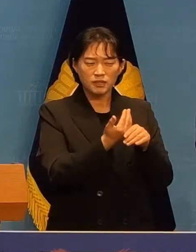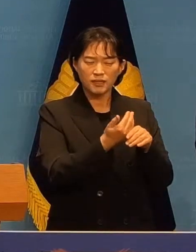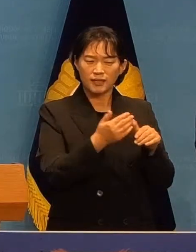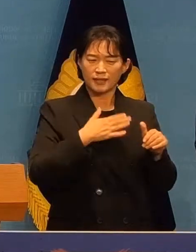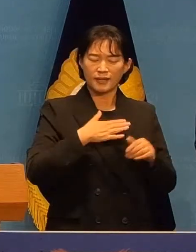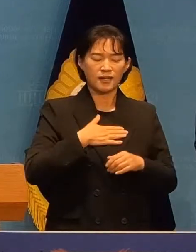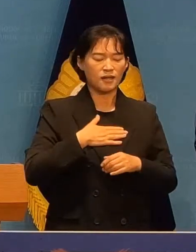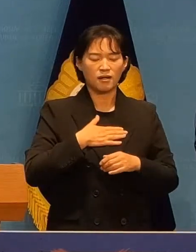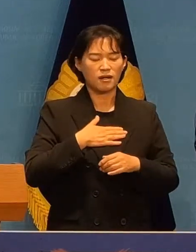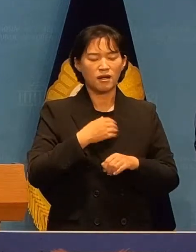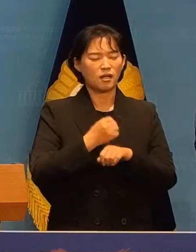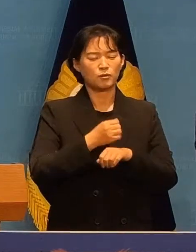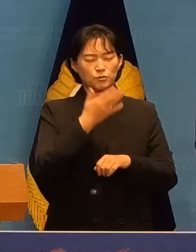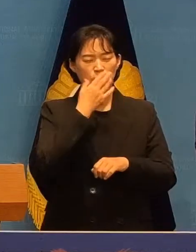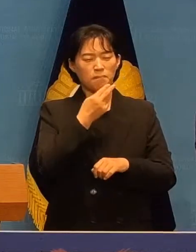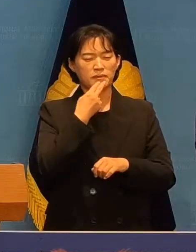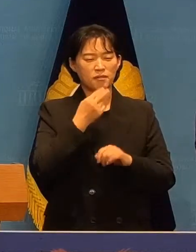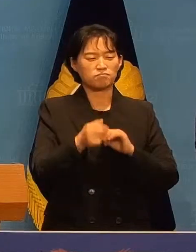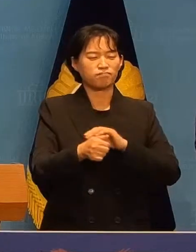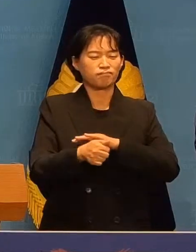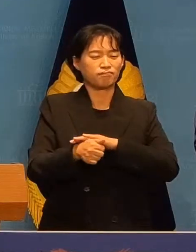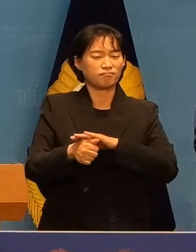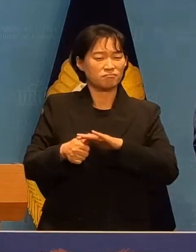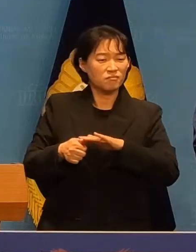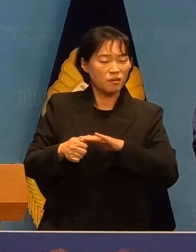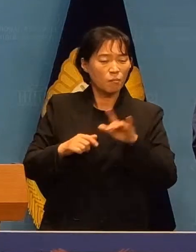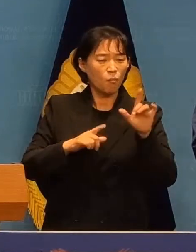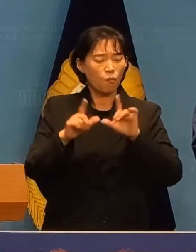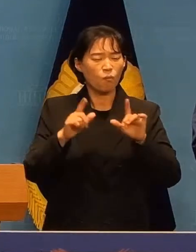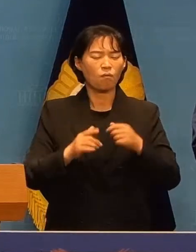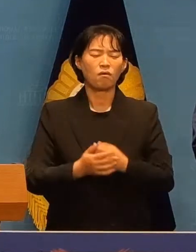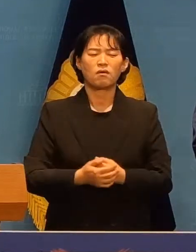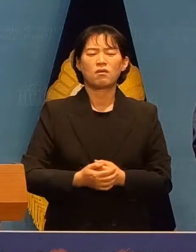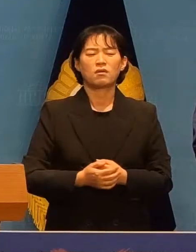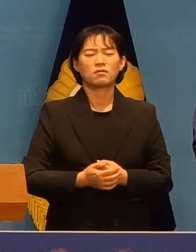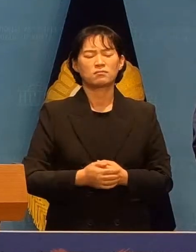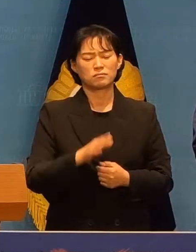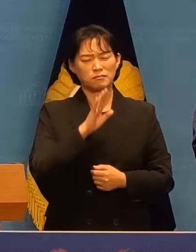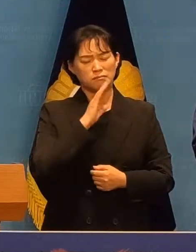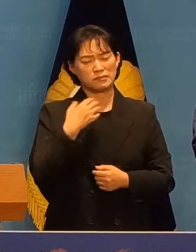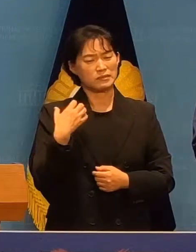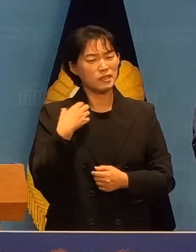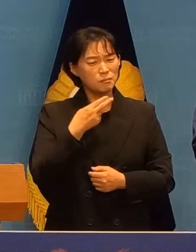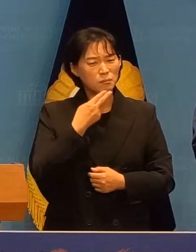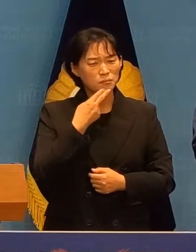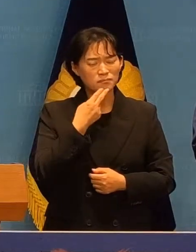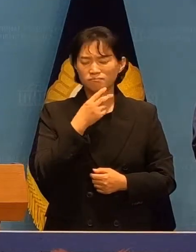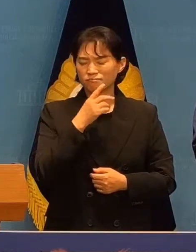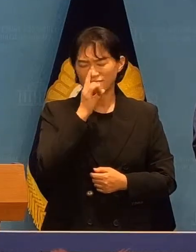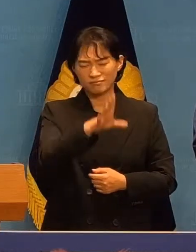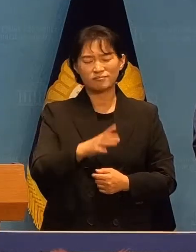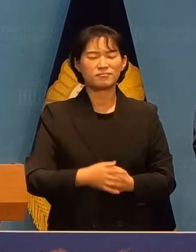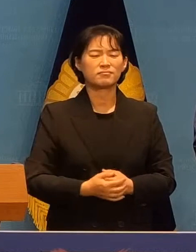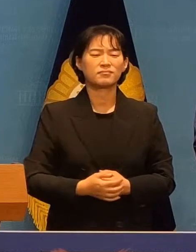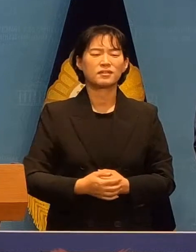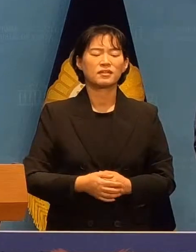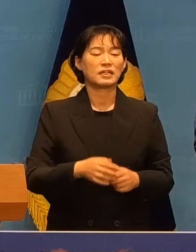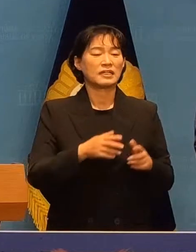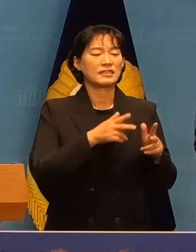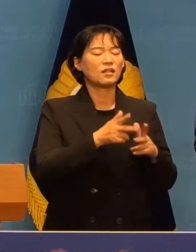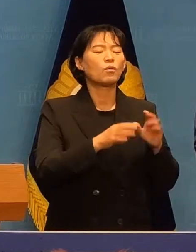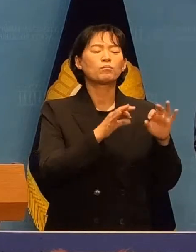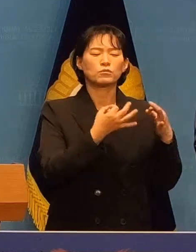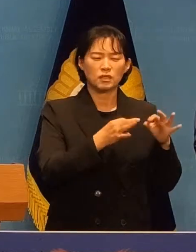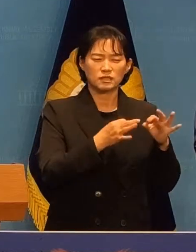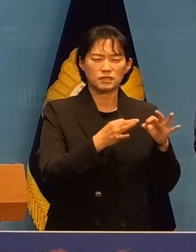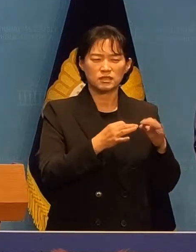것이 없다고 발뺌하고 있습니다. 이렇게 무책임해서는 안 됩니다. 산업은행은